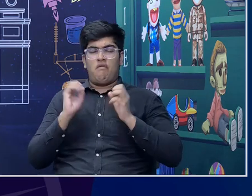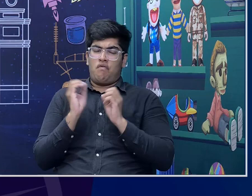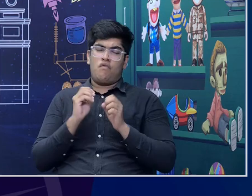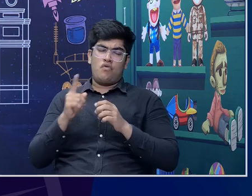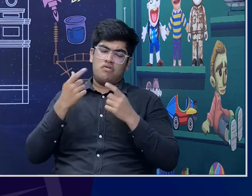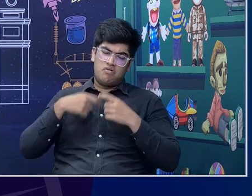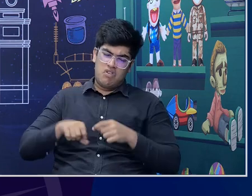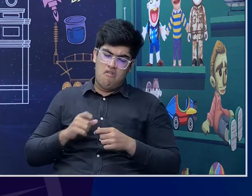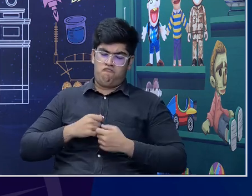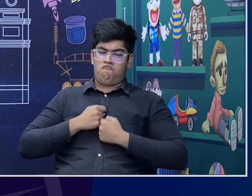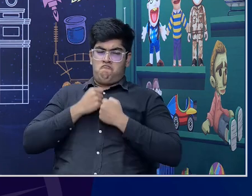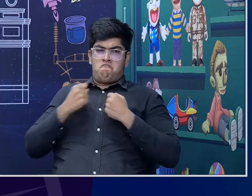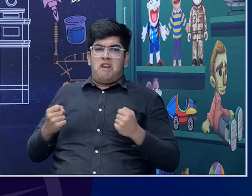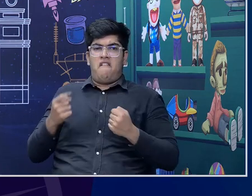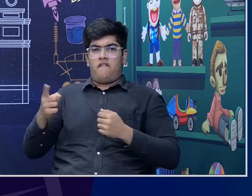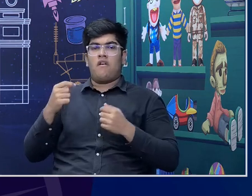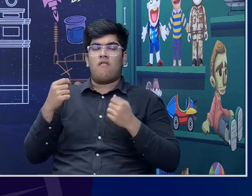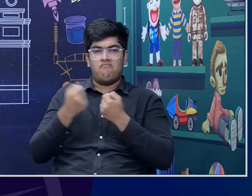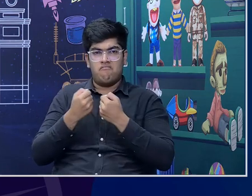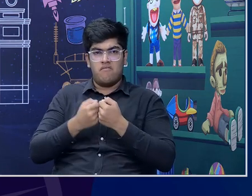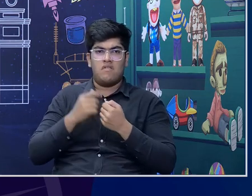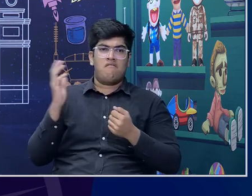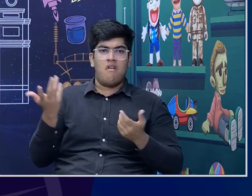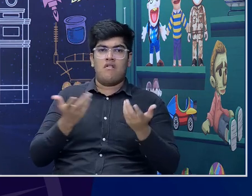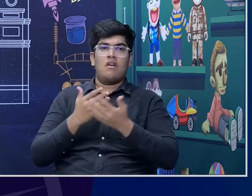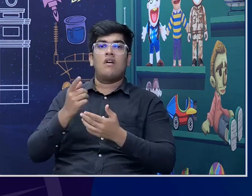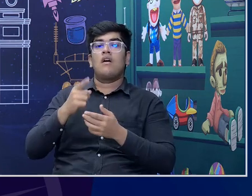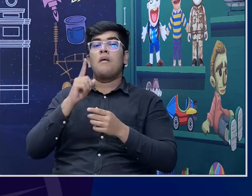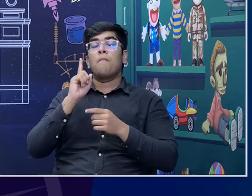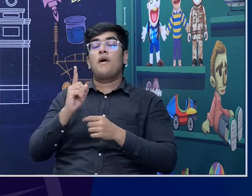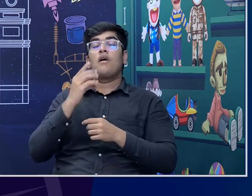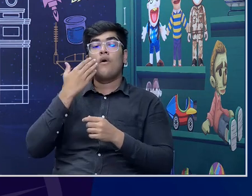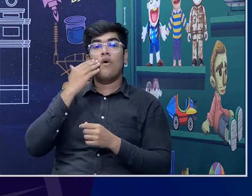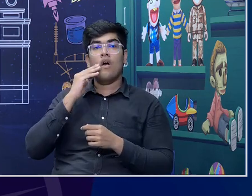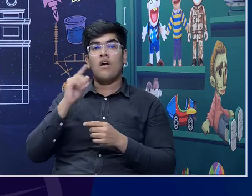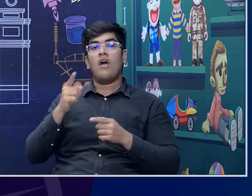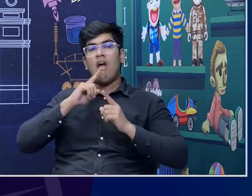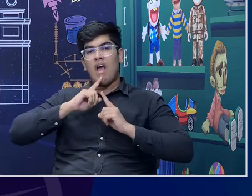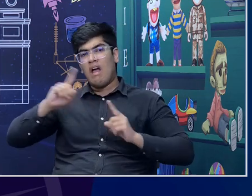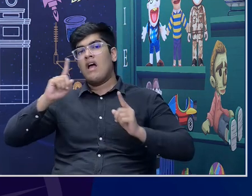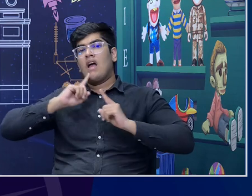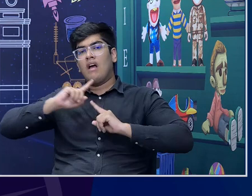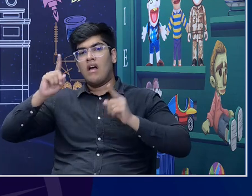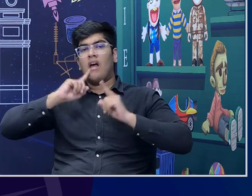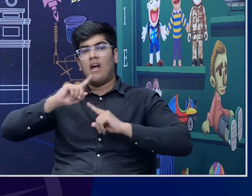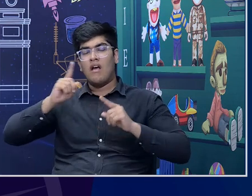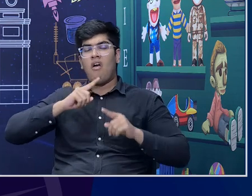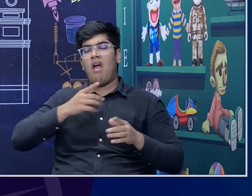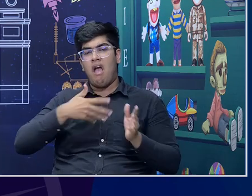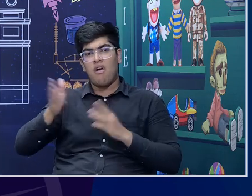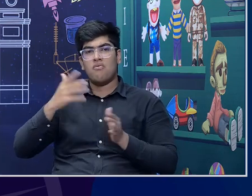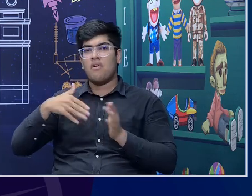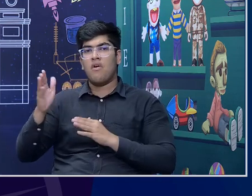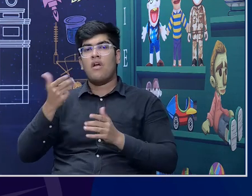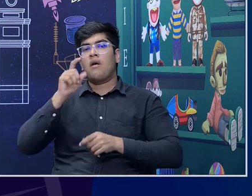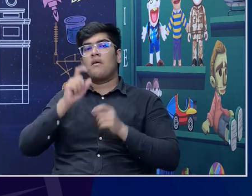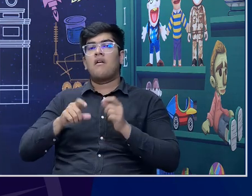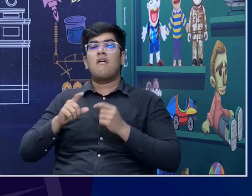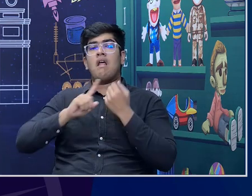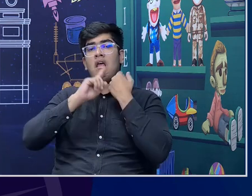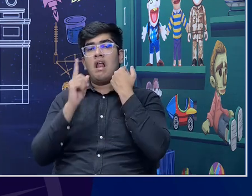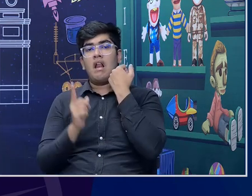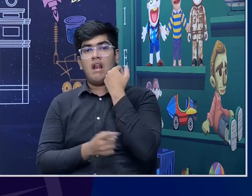हिमत से उनके साथ लड़े, लेकिन जब वो बहुत देर तक चिलाते रहे, उनको भगाते रहे, लेकिन आखिरकार